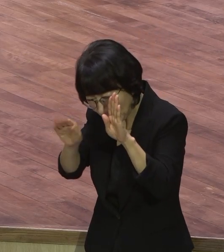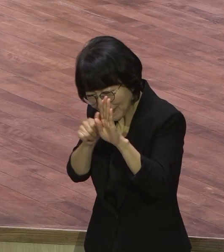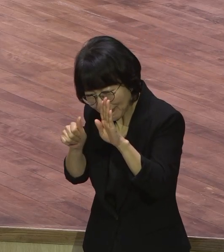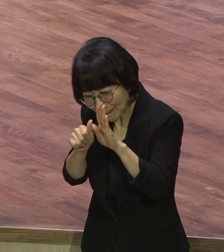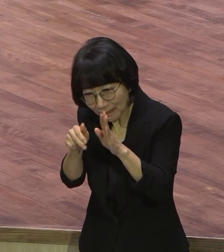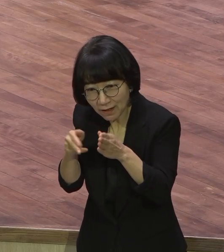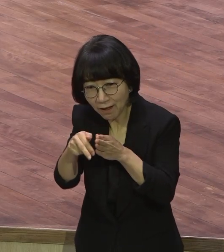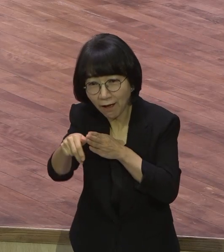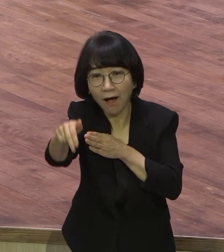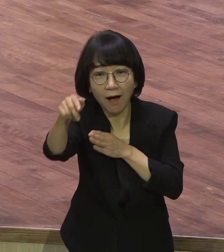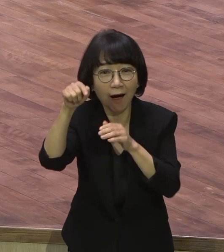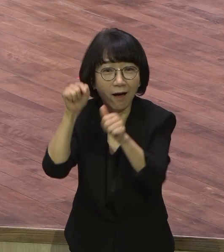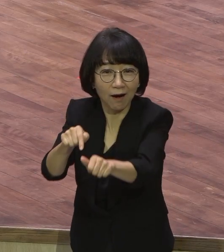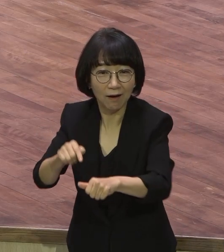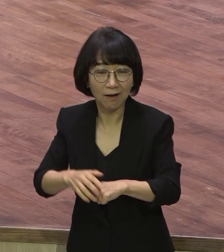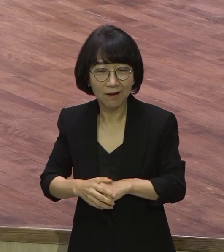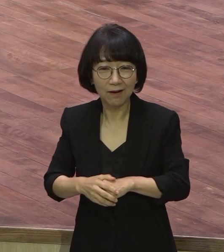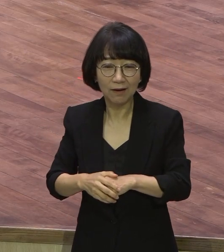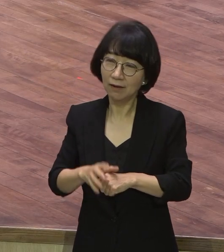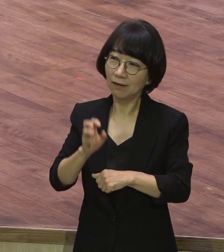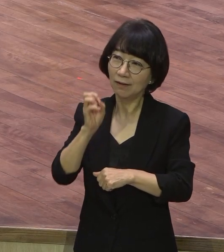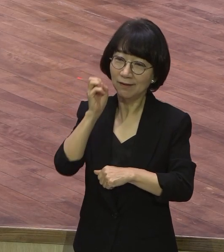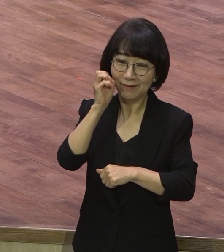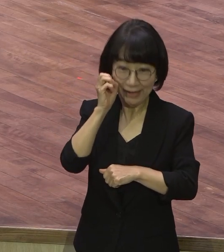그걸 또 단호하게 말씀하셨습니다.